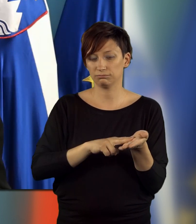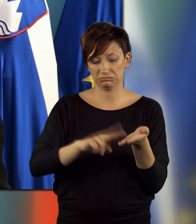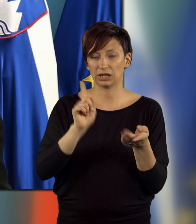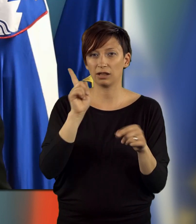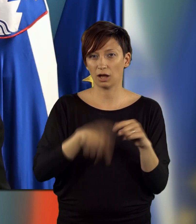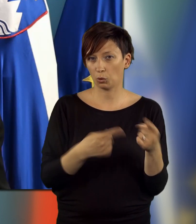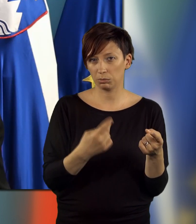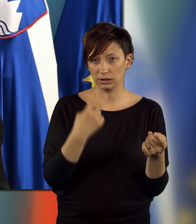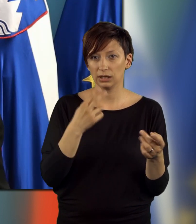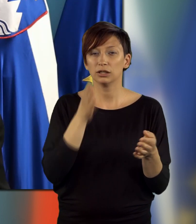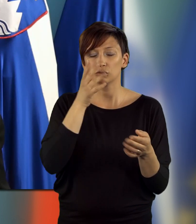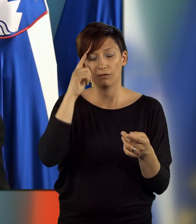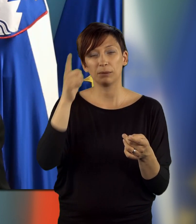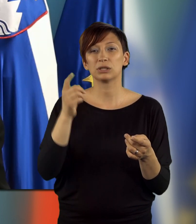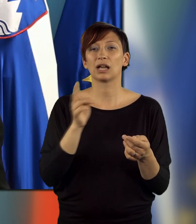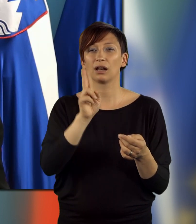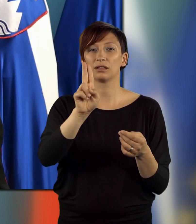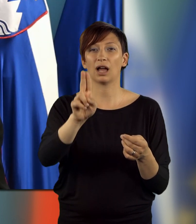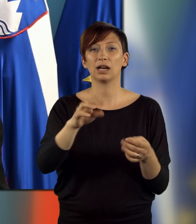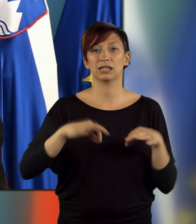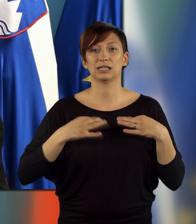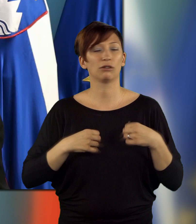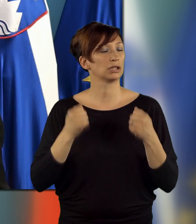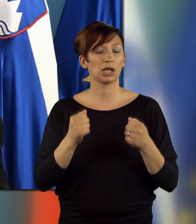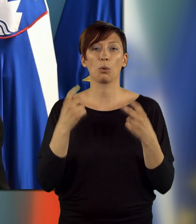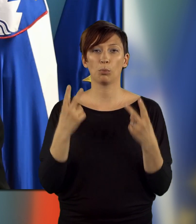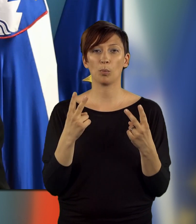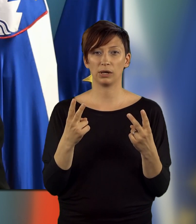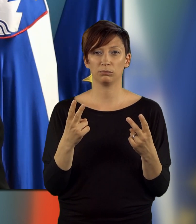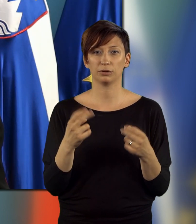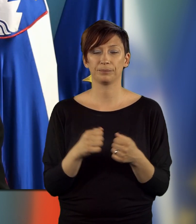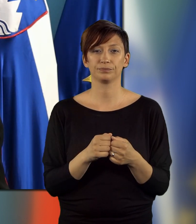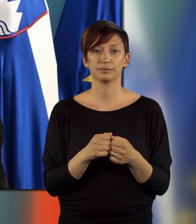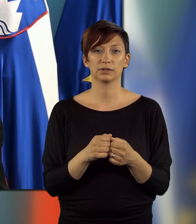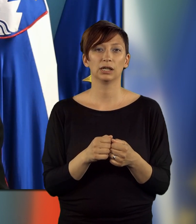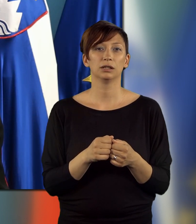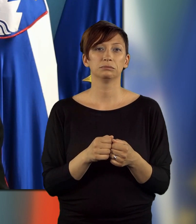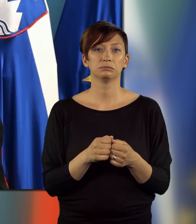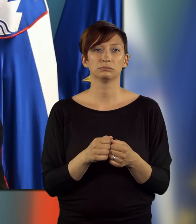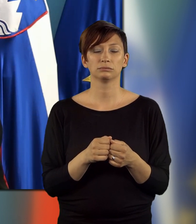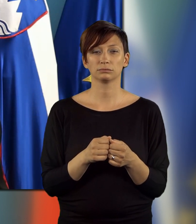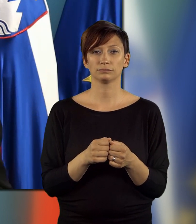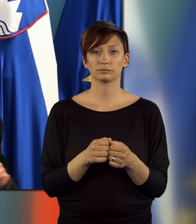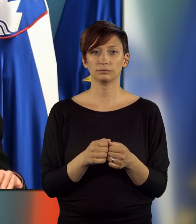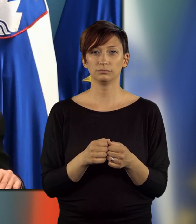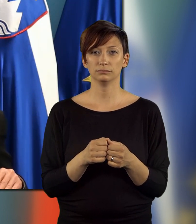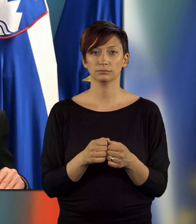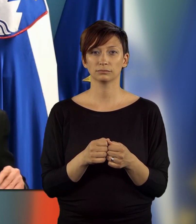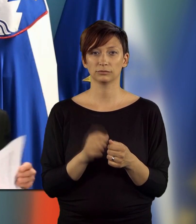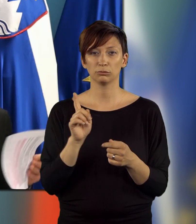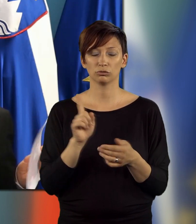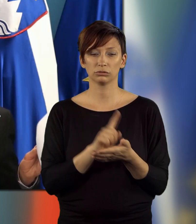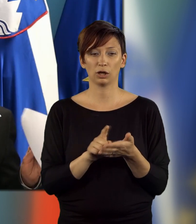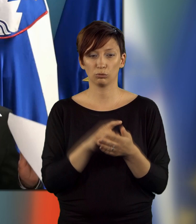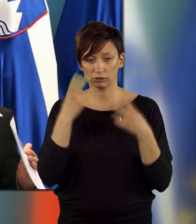zavedamo, da je to za nadaljnje zdravljenje zelo pomembno. Tako da je,